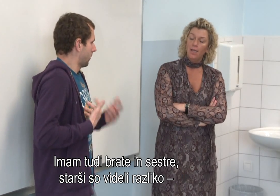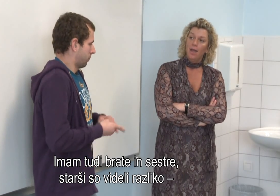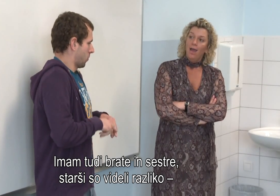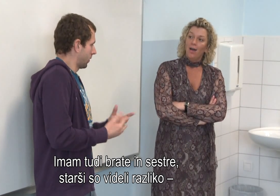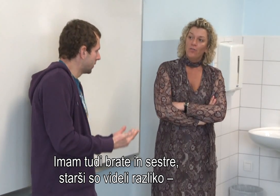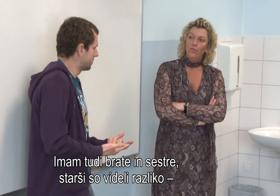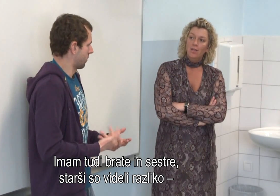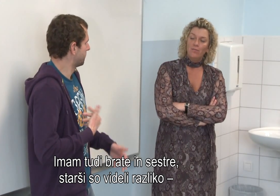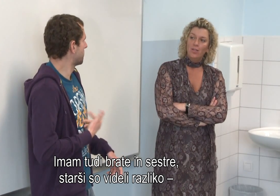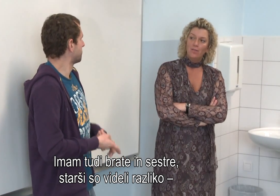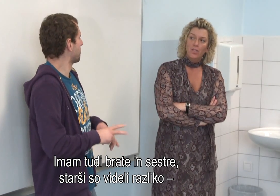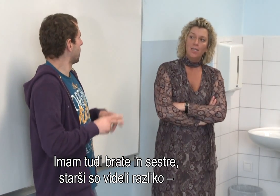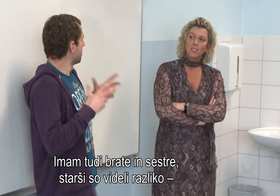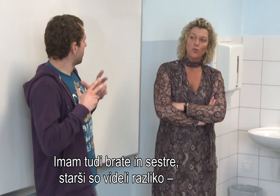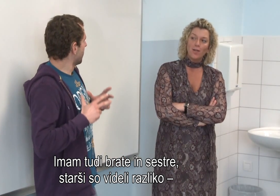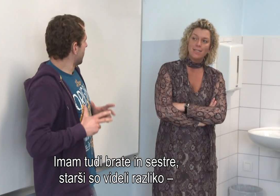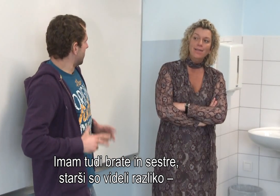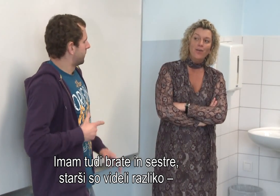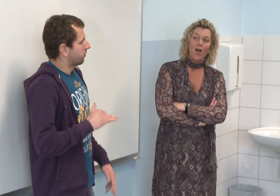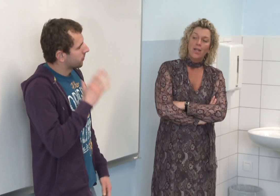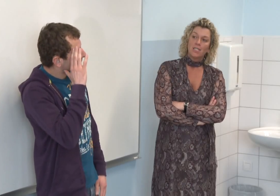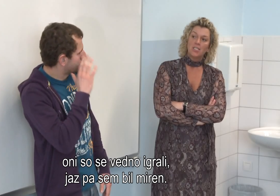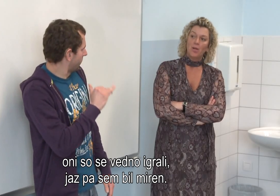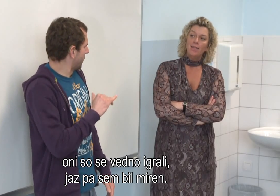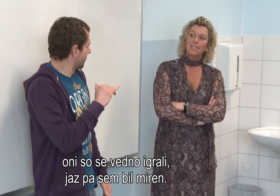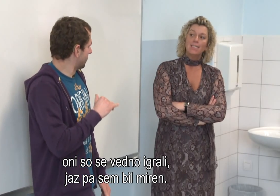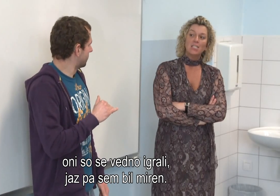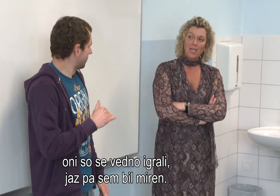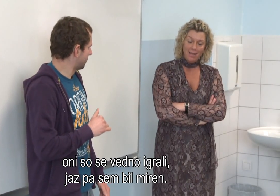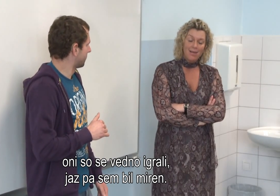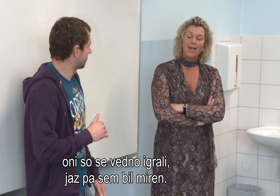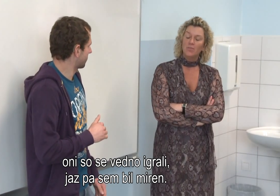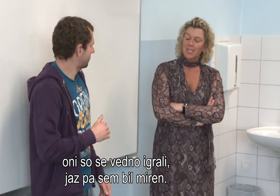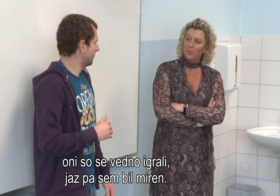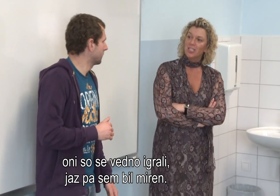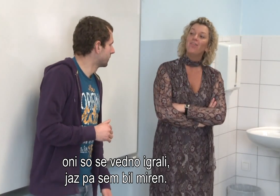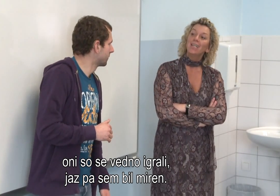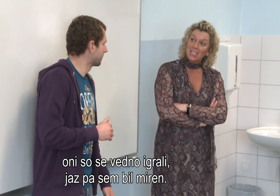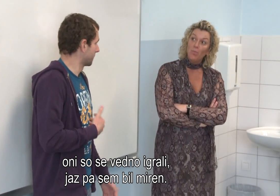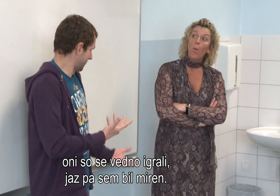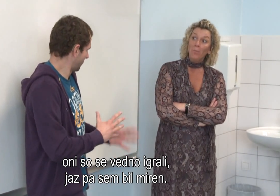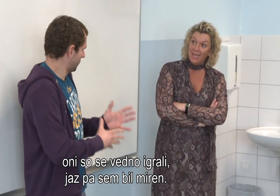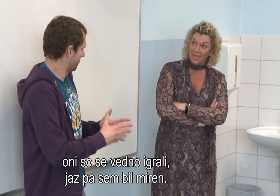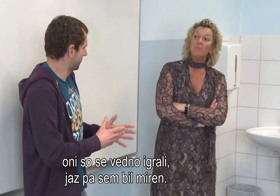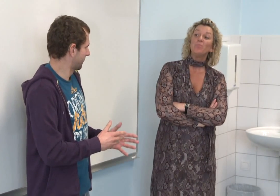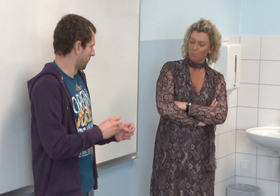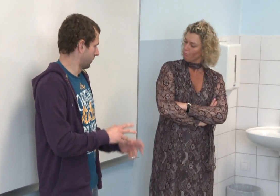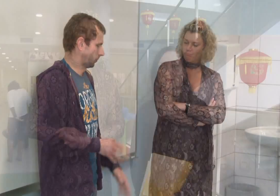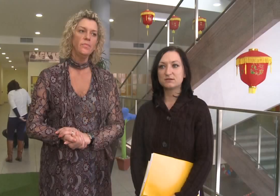in videli so to razliko, da so se brati in sestre zmeraj igrali, zmeraj so bili živahni, jaz sem bil pa miren.